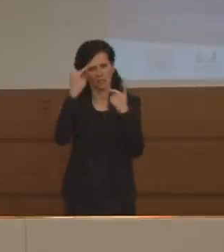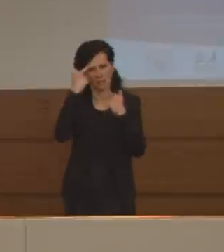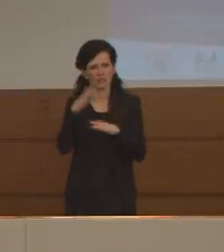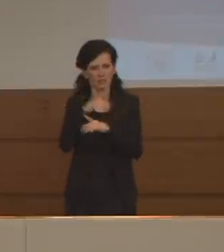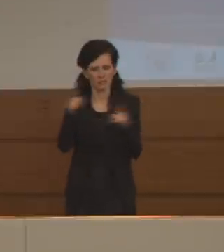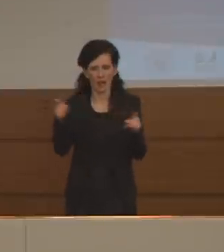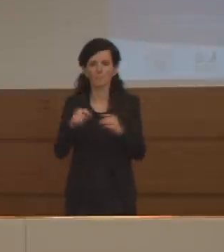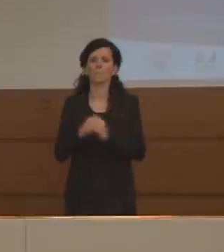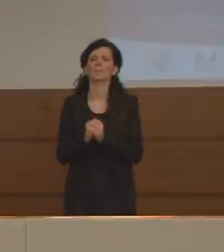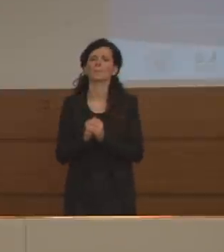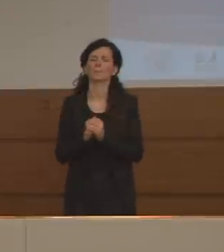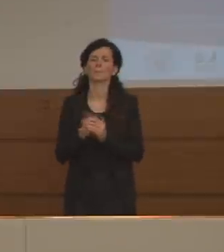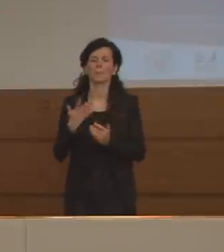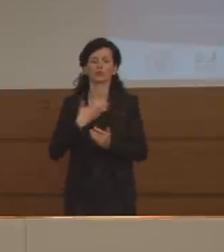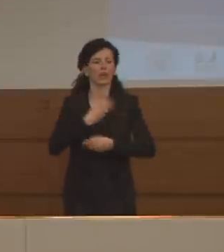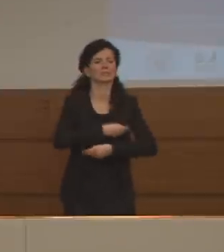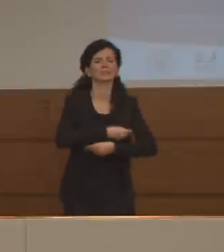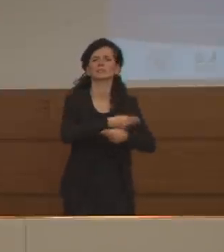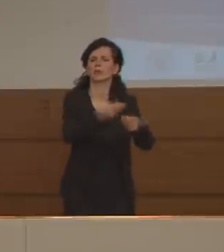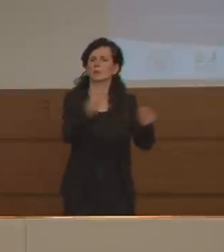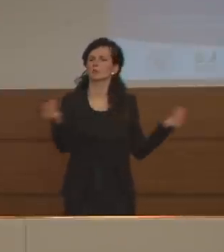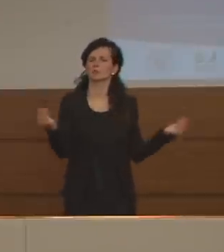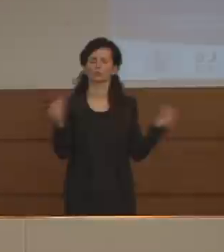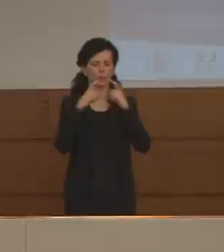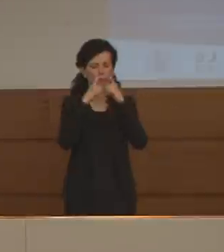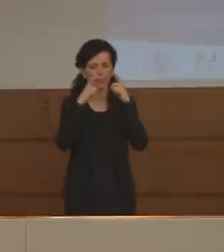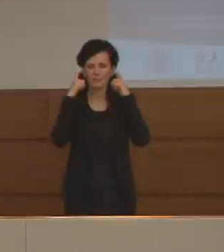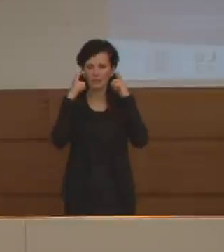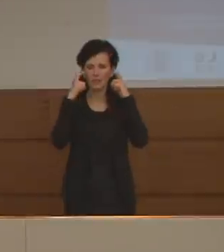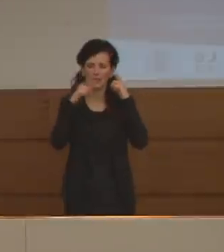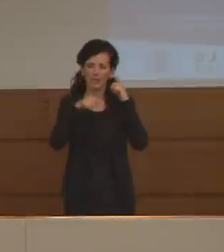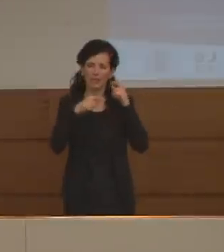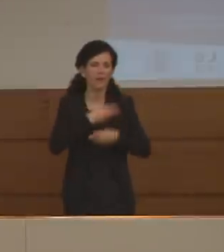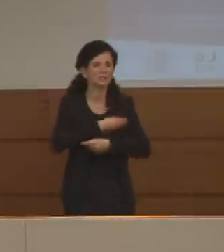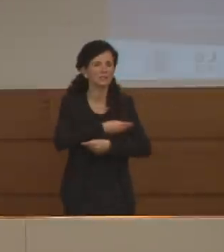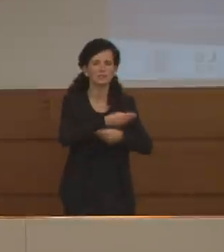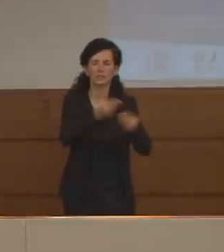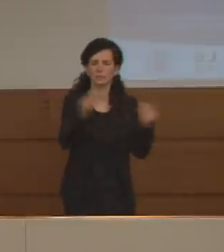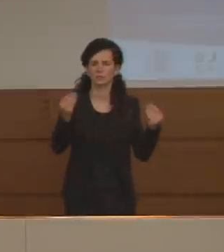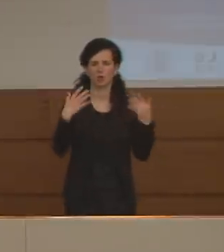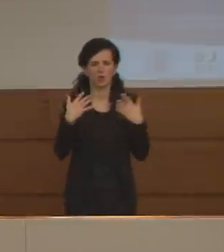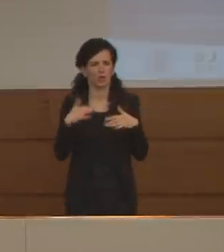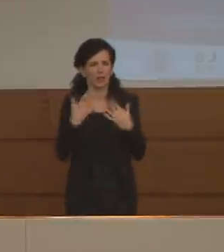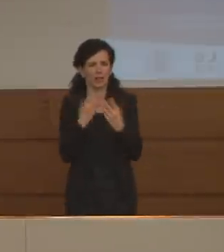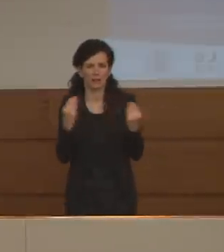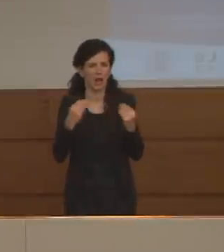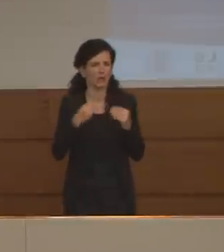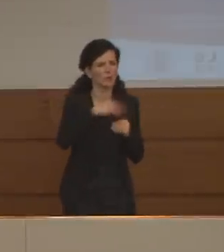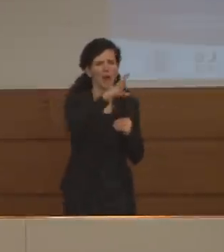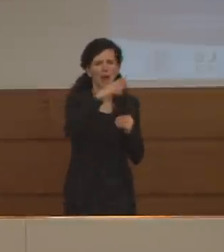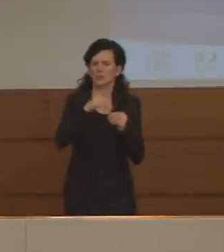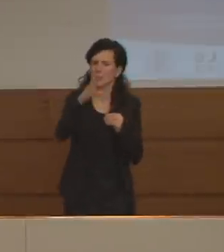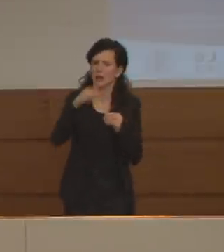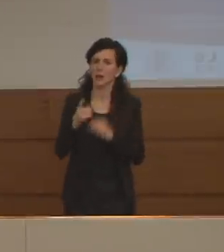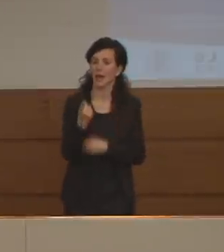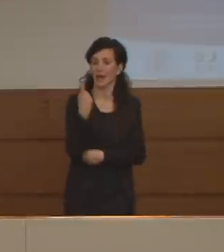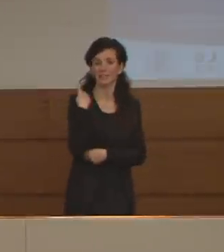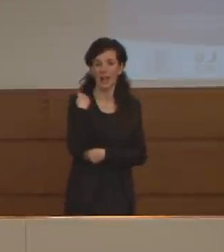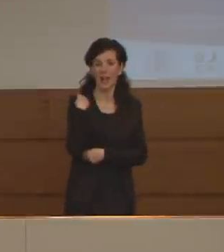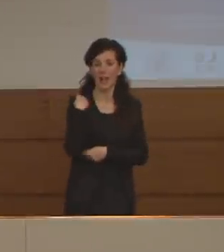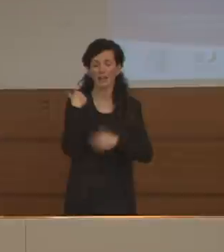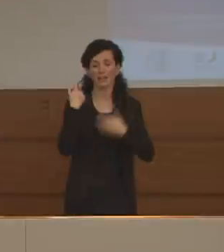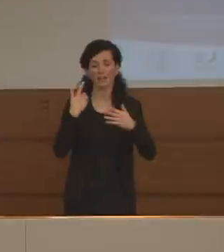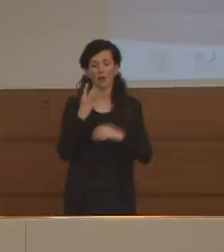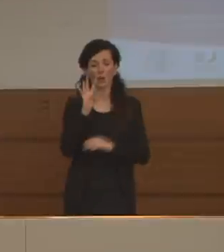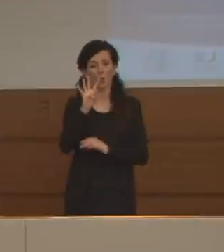distribuite c'è un canale di distribuzione che diventa sempre più cospicuo solo ieri sono stati distribuiti oltre